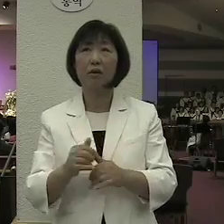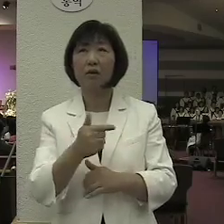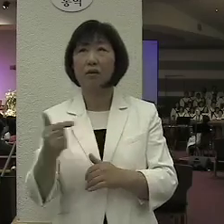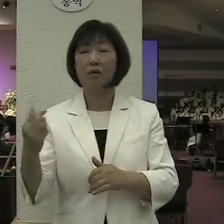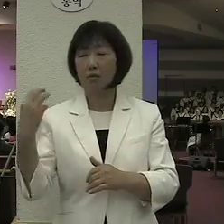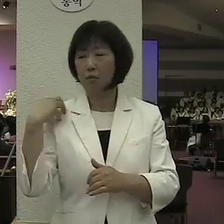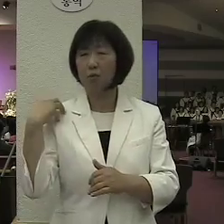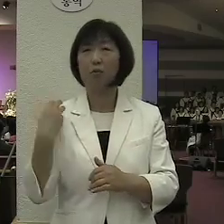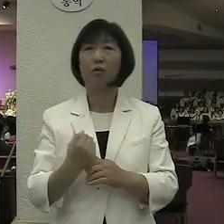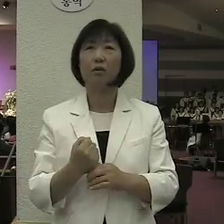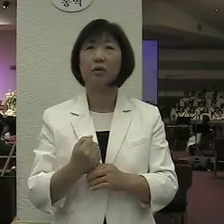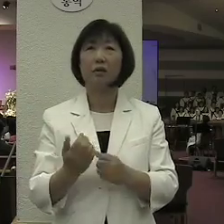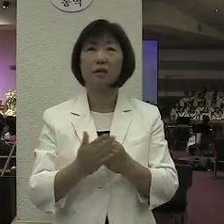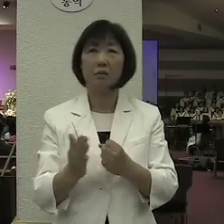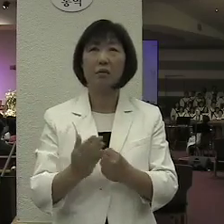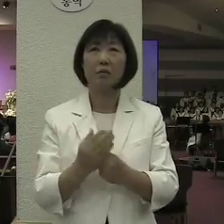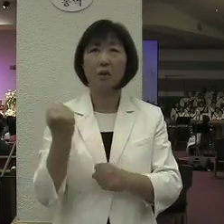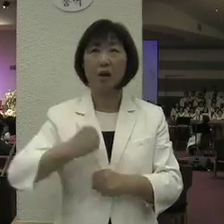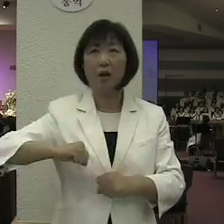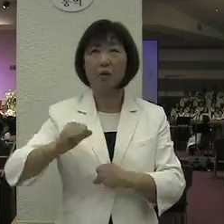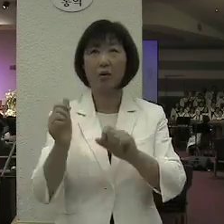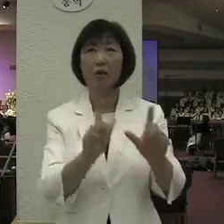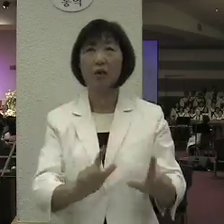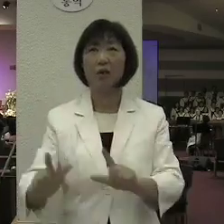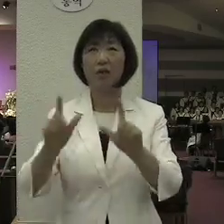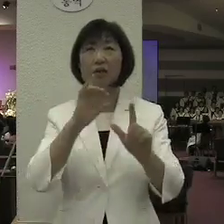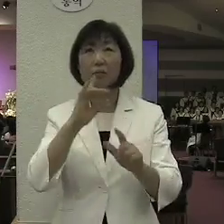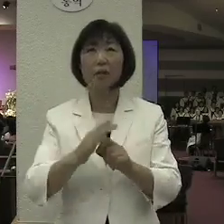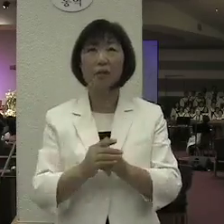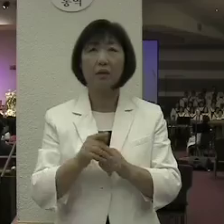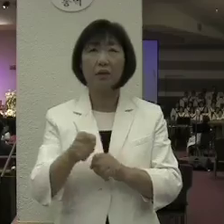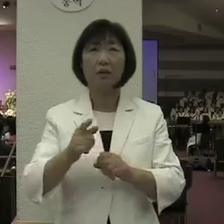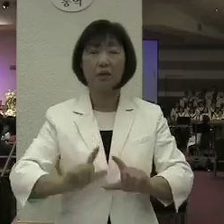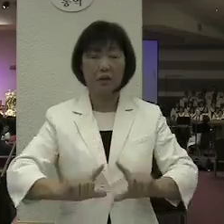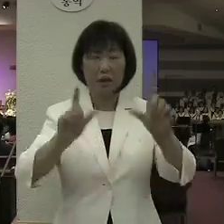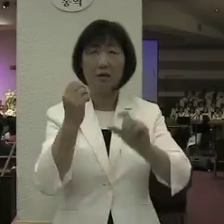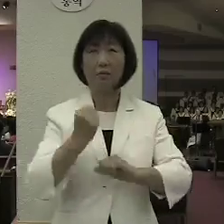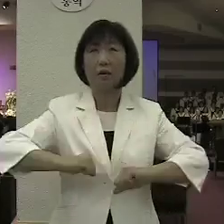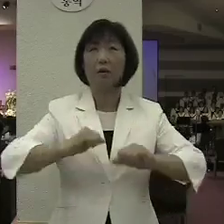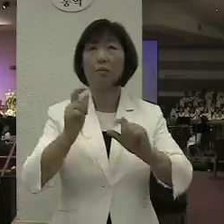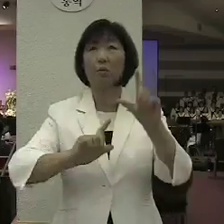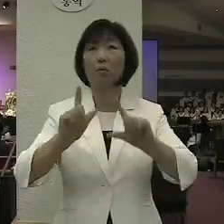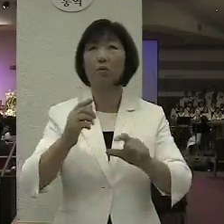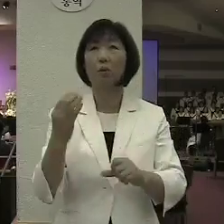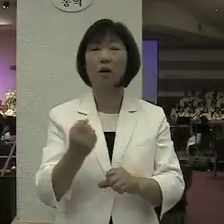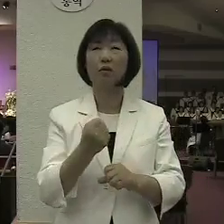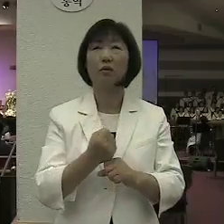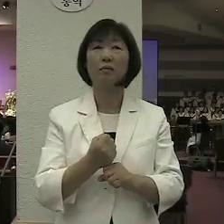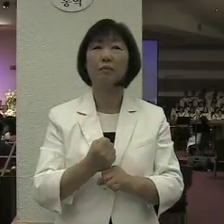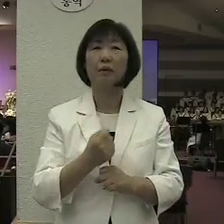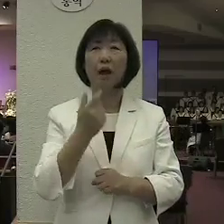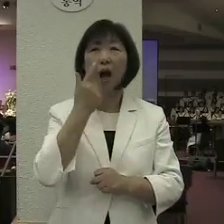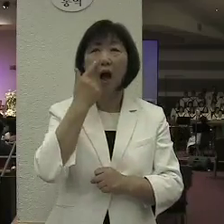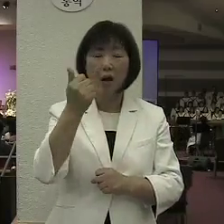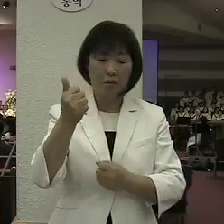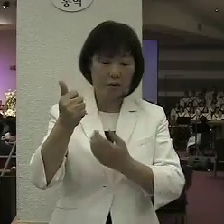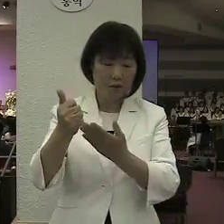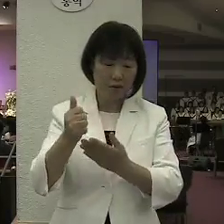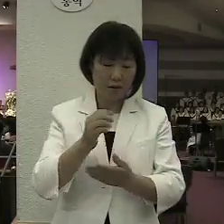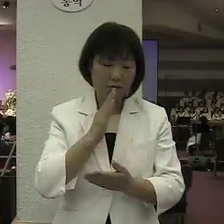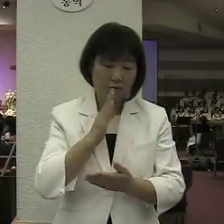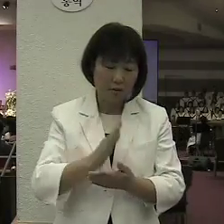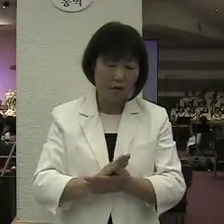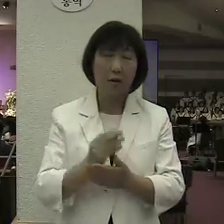처벅처벅 들어갔는데 아버지께서 그러한 그 아들을 보시고 일어나갖고 이게 바로 제 아들입니다.